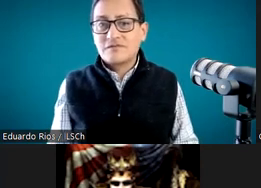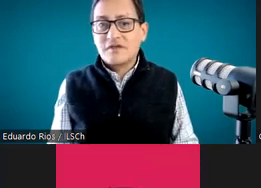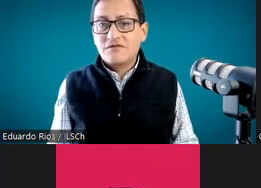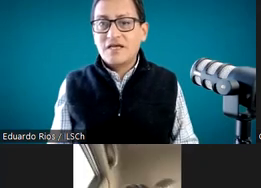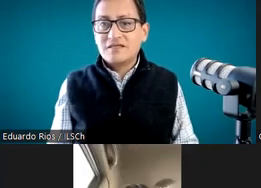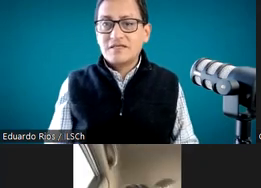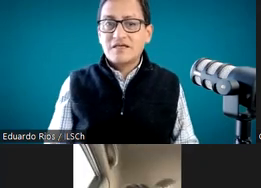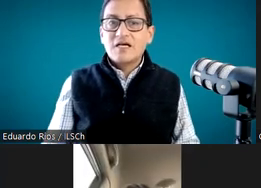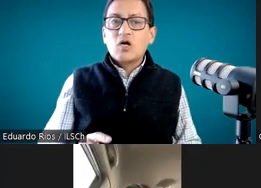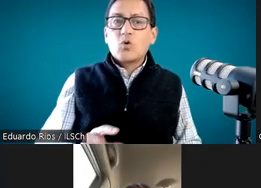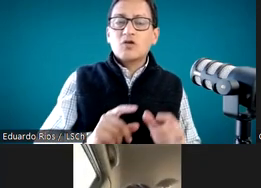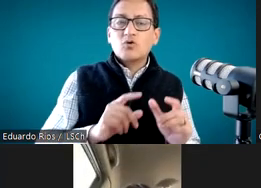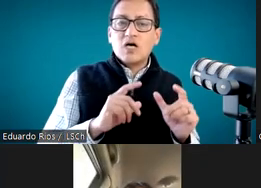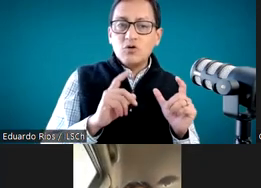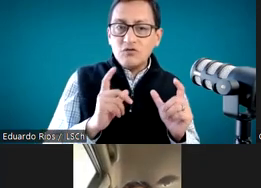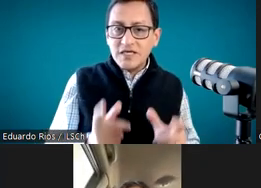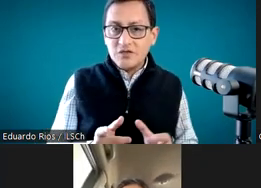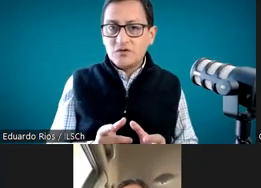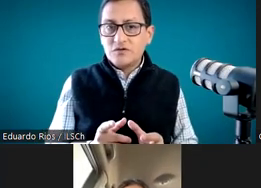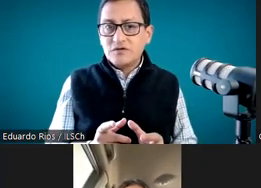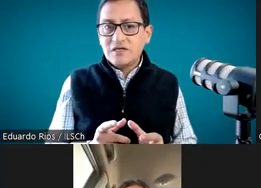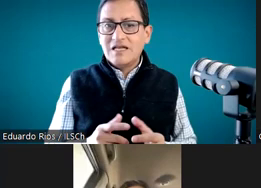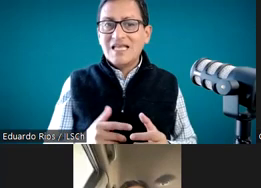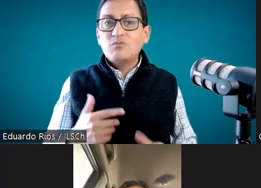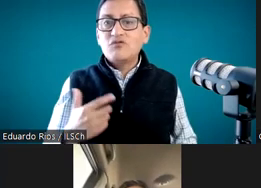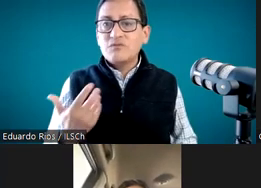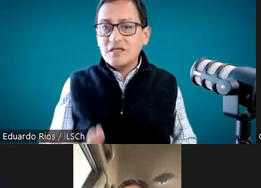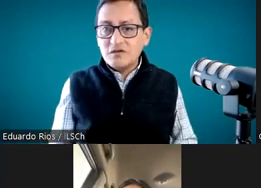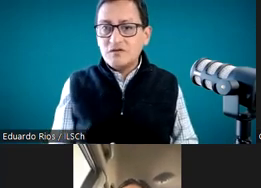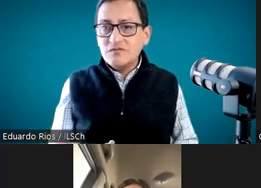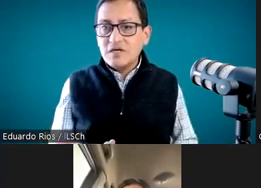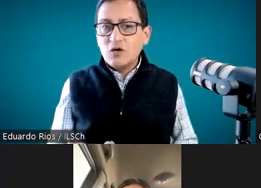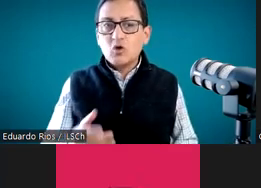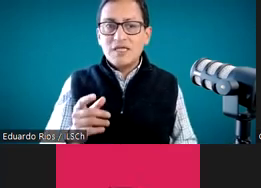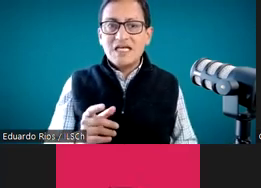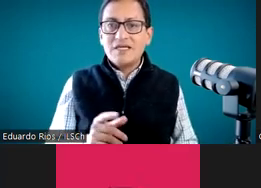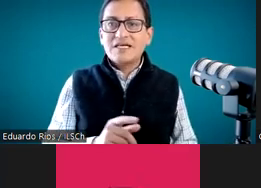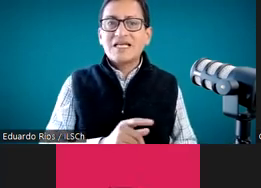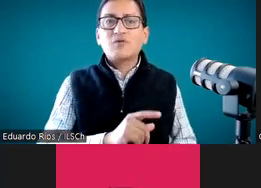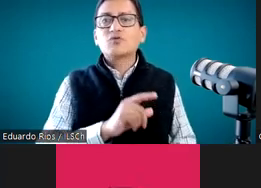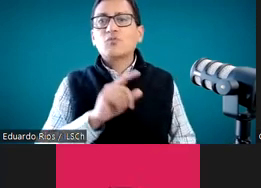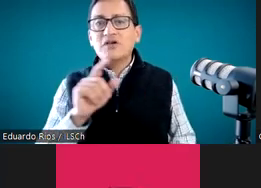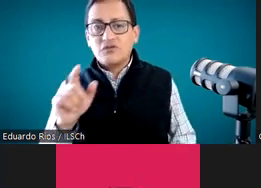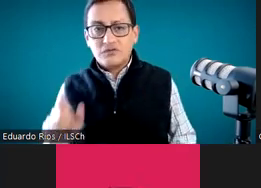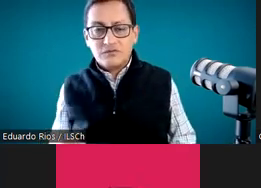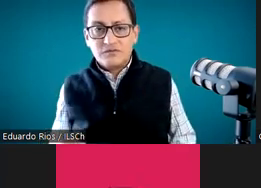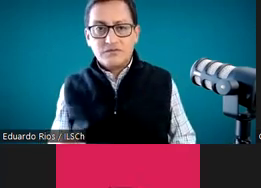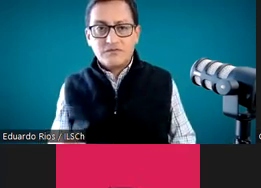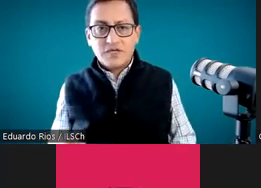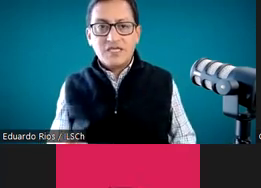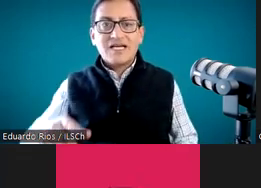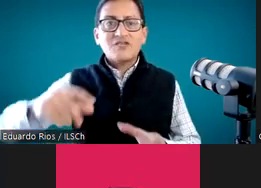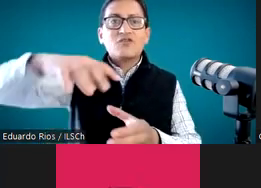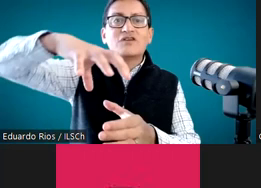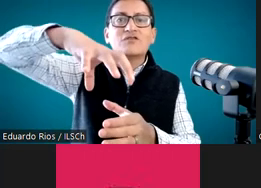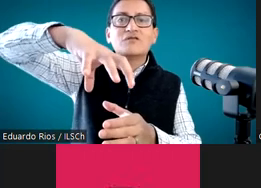Fíjense, cuando a un objeto le damos movimiento, automáticamente creamos un verbo.